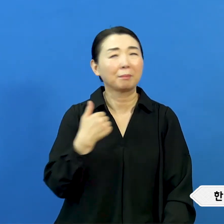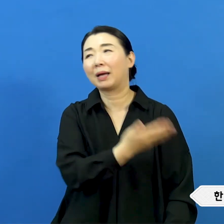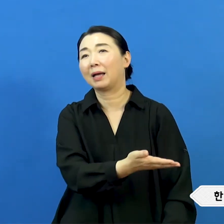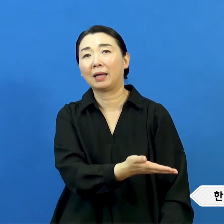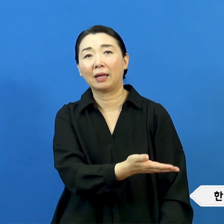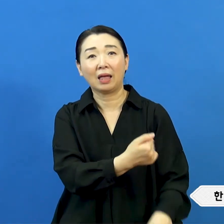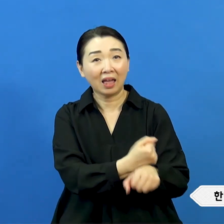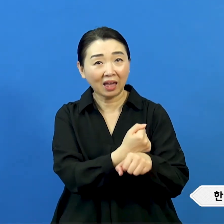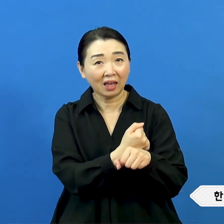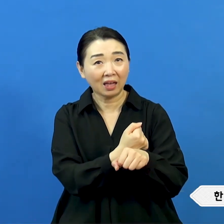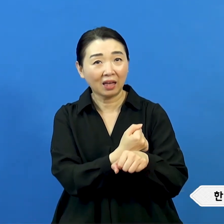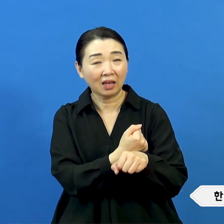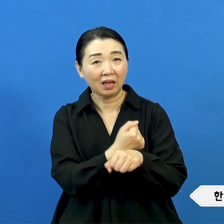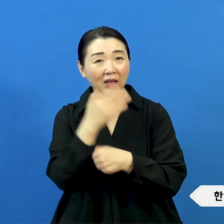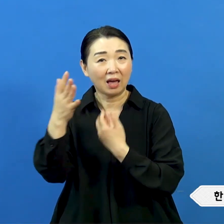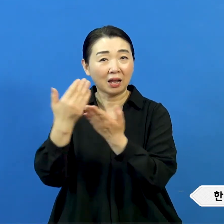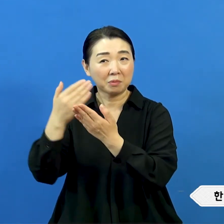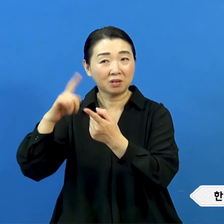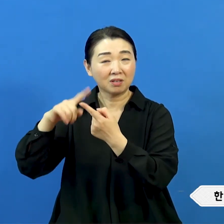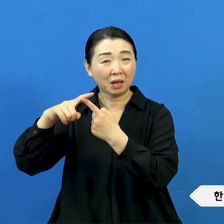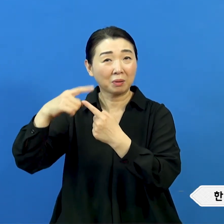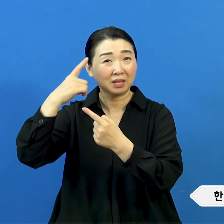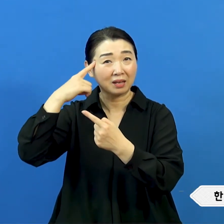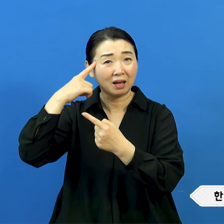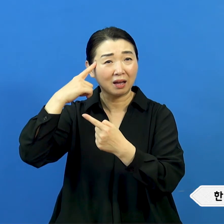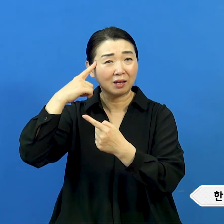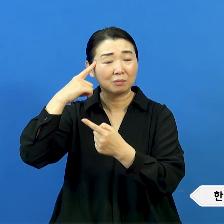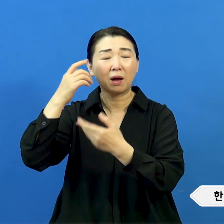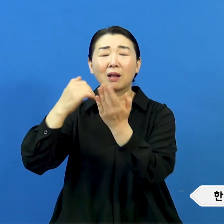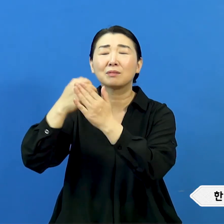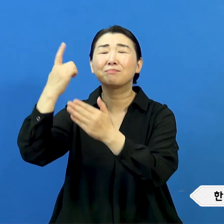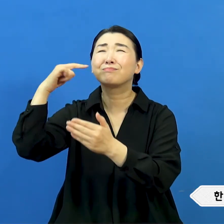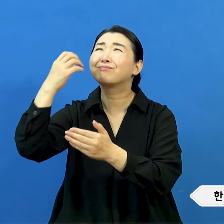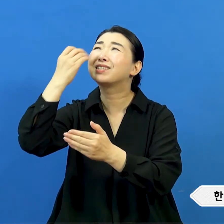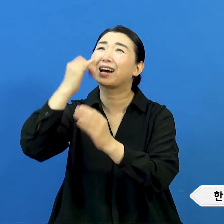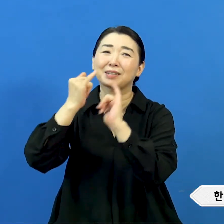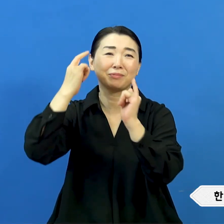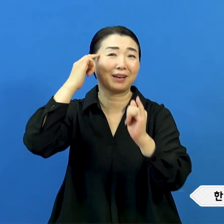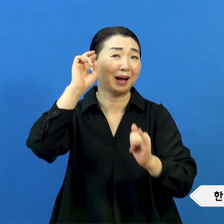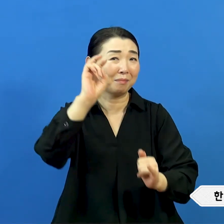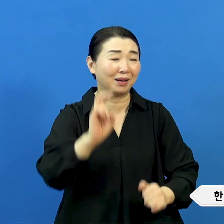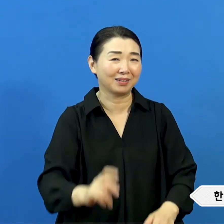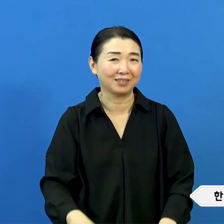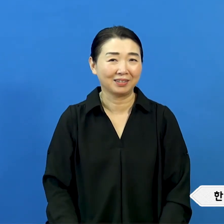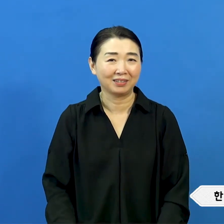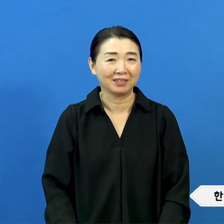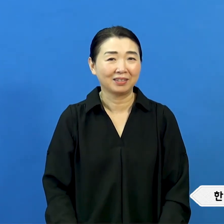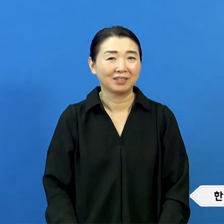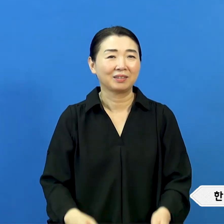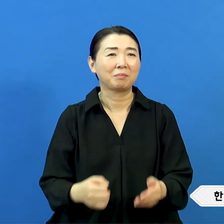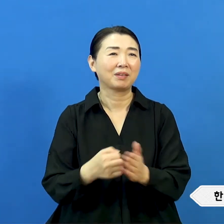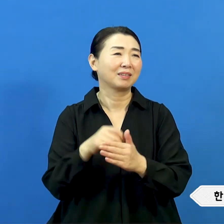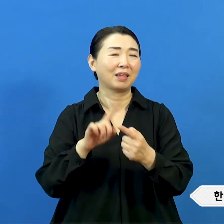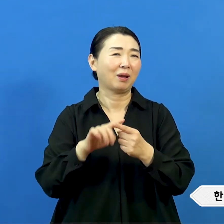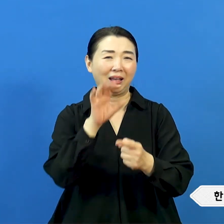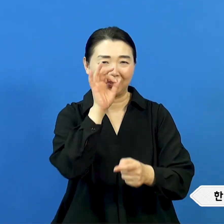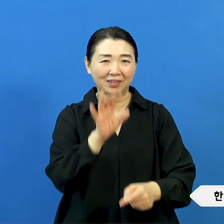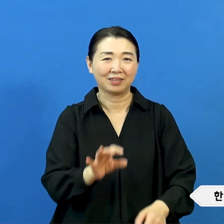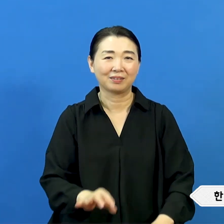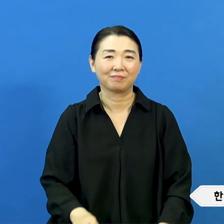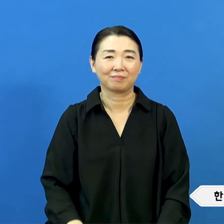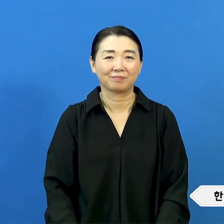한다면, 하나님을 그렇게 생각한다면 하나님을 또라이처럼 생각하는 것이죠. 그러니까 그렇게 될 리가 없다는 것입니다.